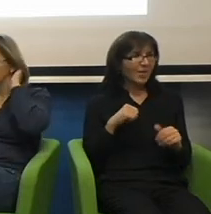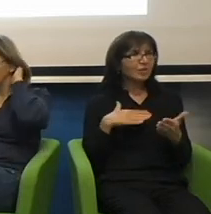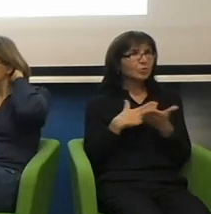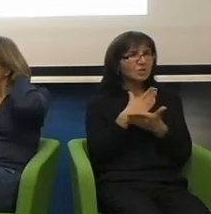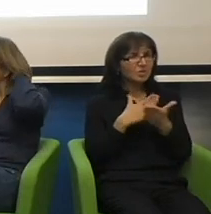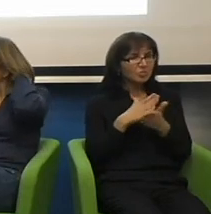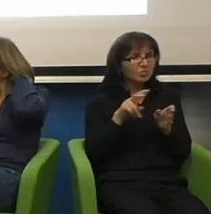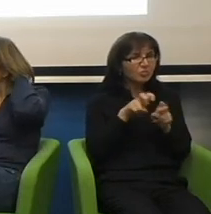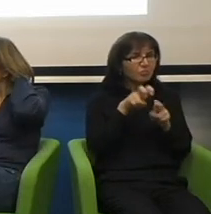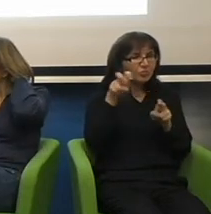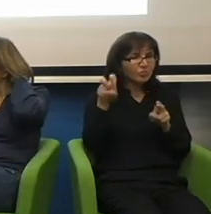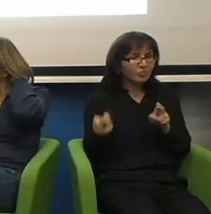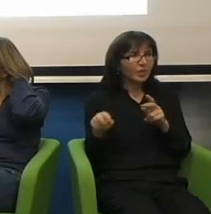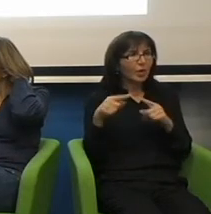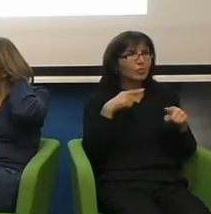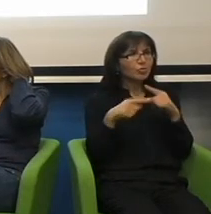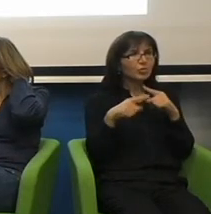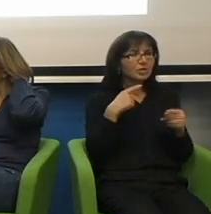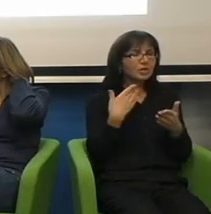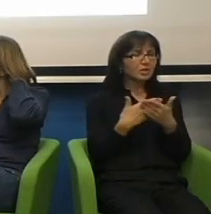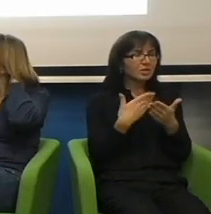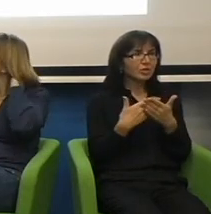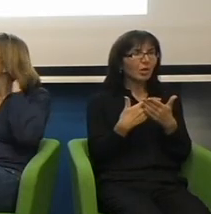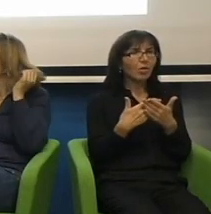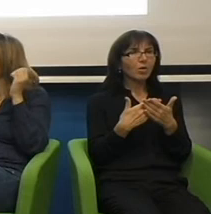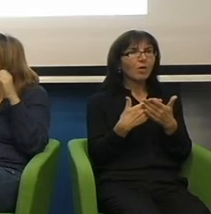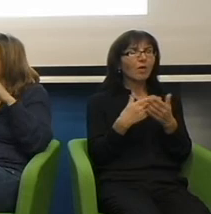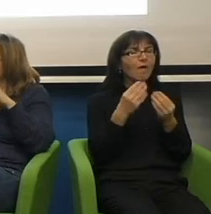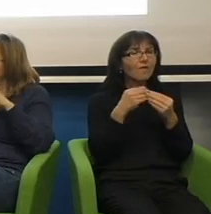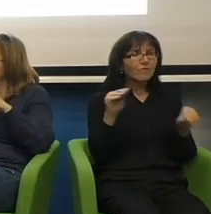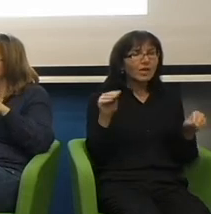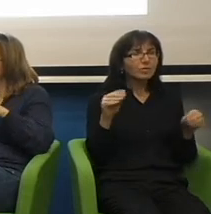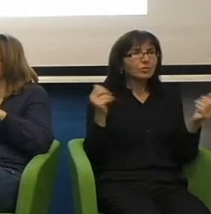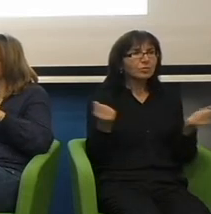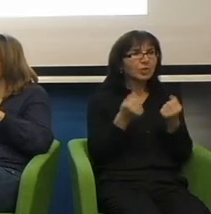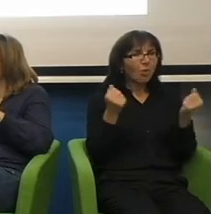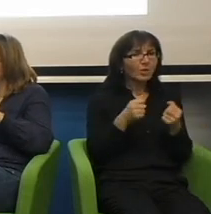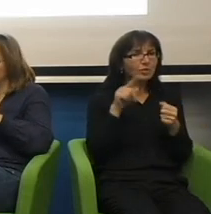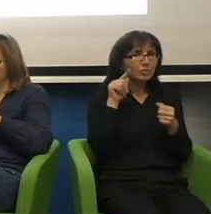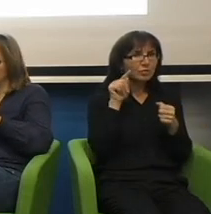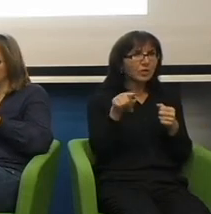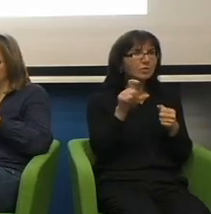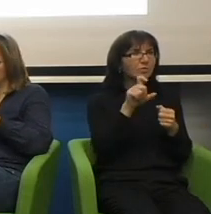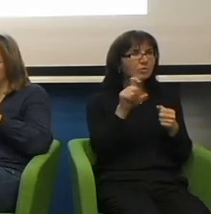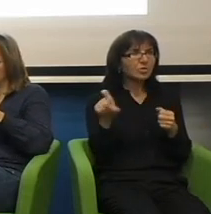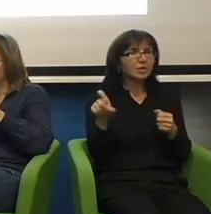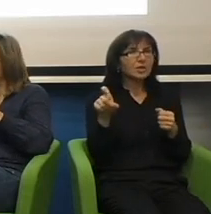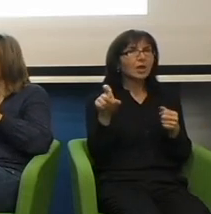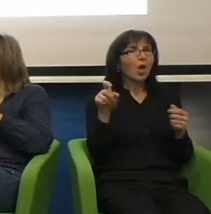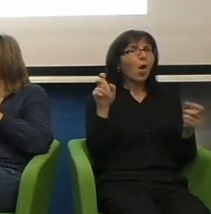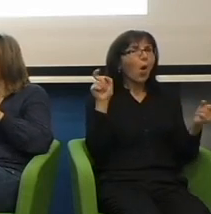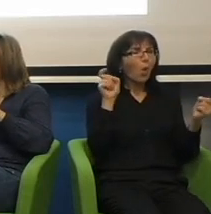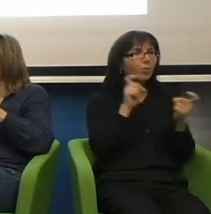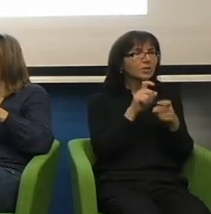i polityki? Tak? Dlaczego tak jest, że większość działaczy ówczesnej opozycji jest w